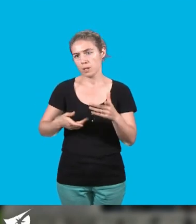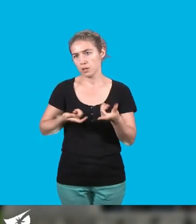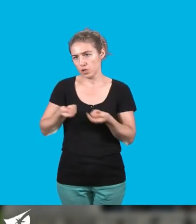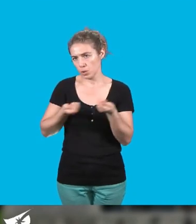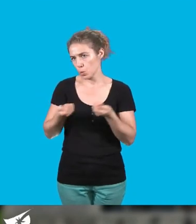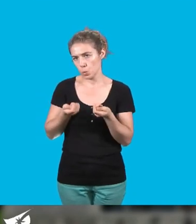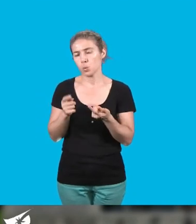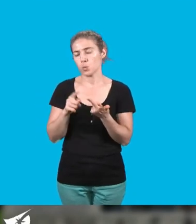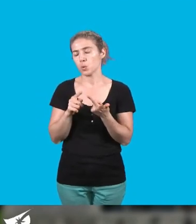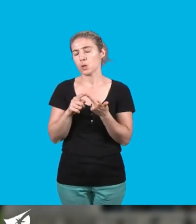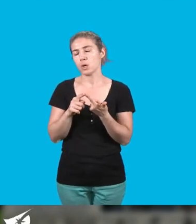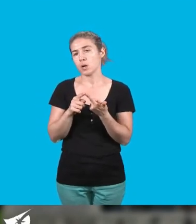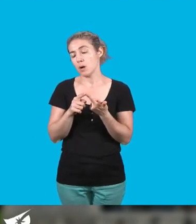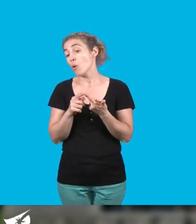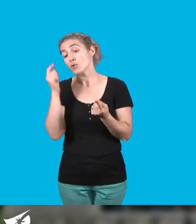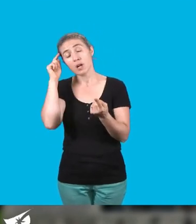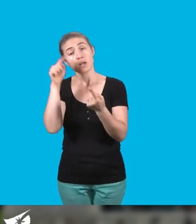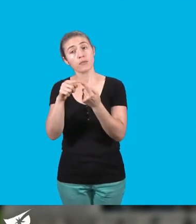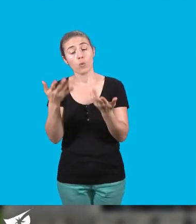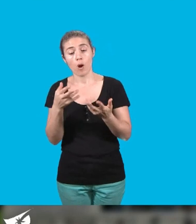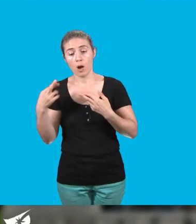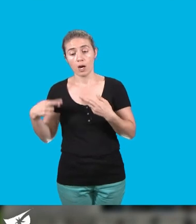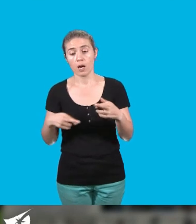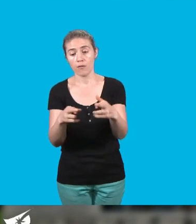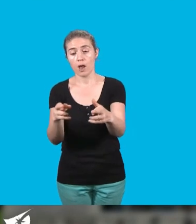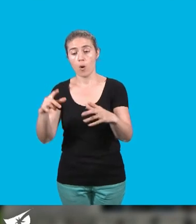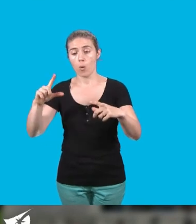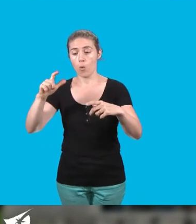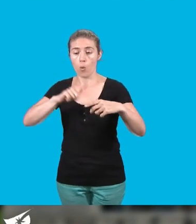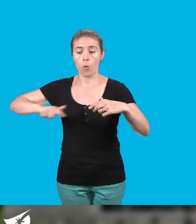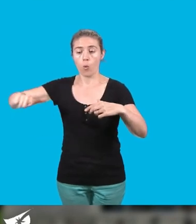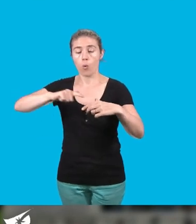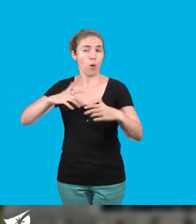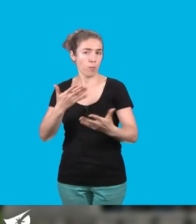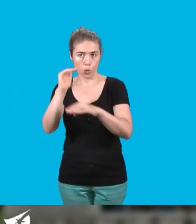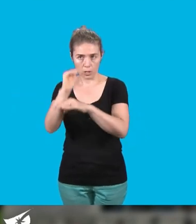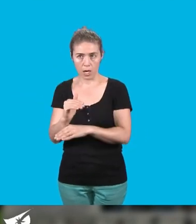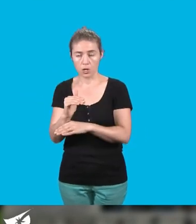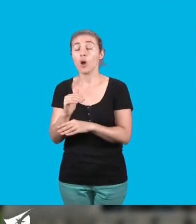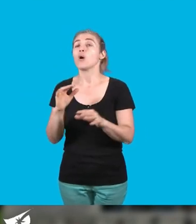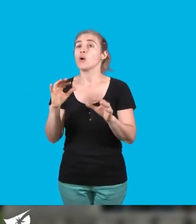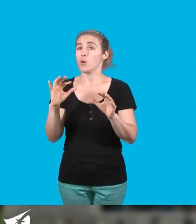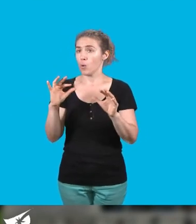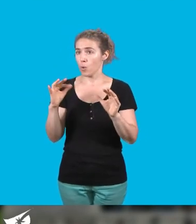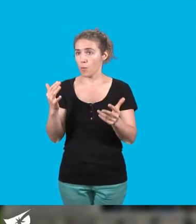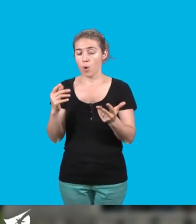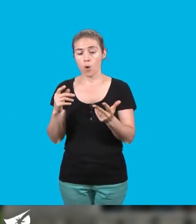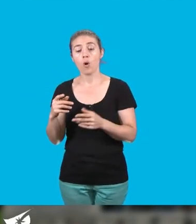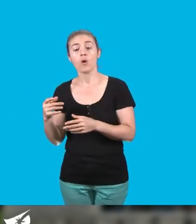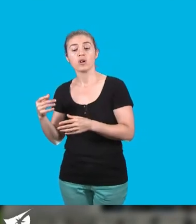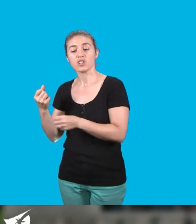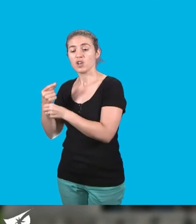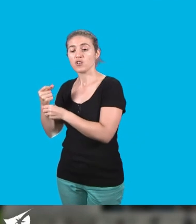évidemment à préserver toujours plus ces cours d'eau et ces milieux aquatiques, notamment par la limitation drastique des rejets aux milieux